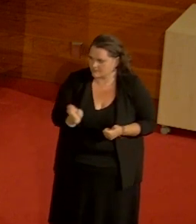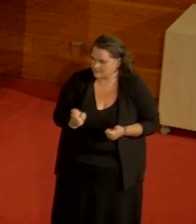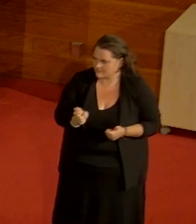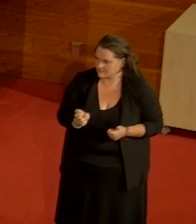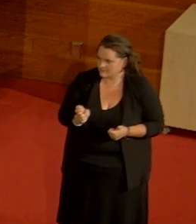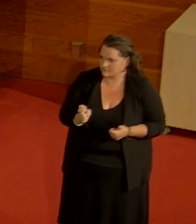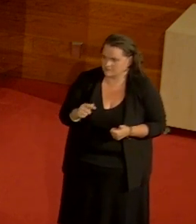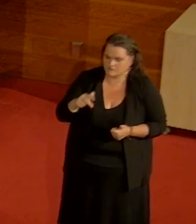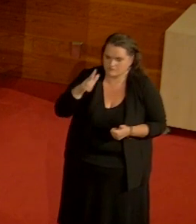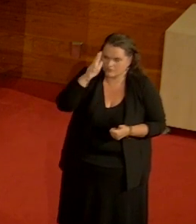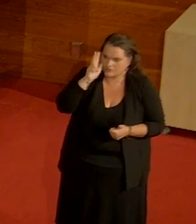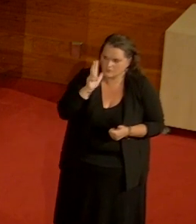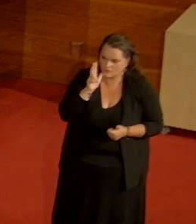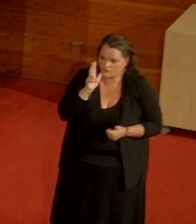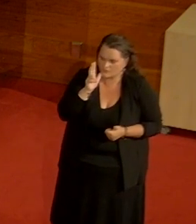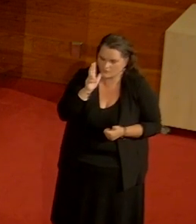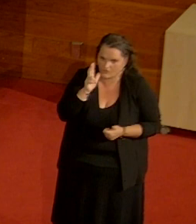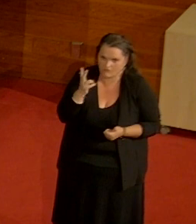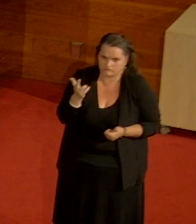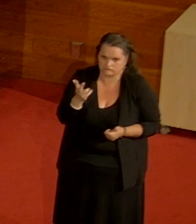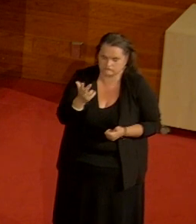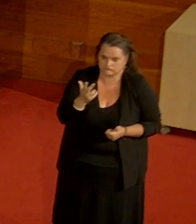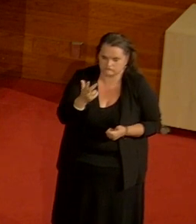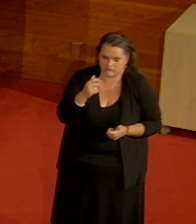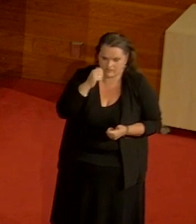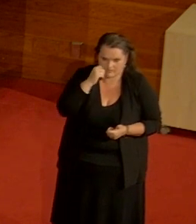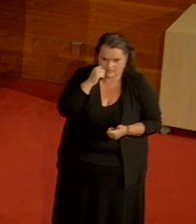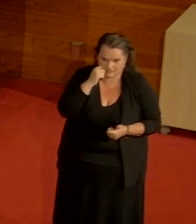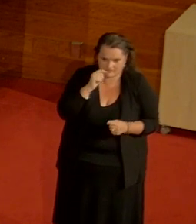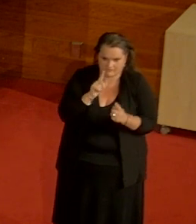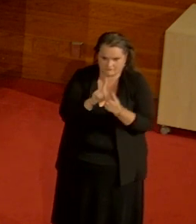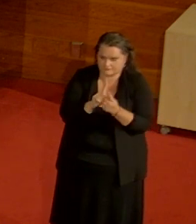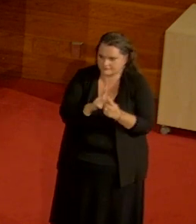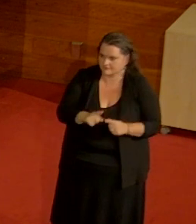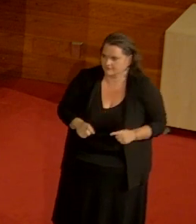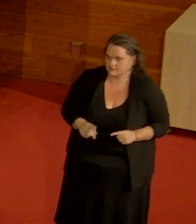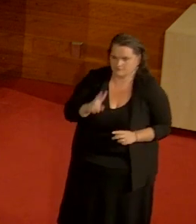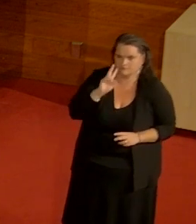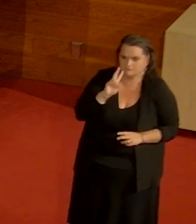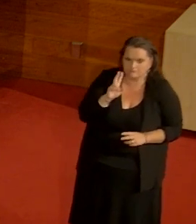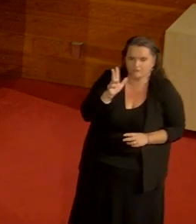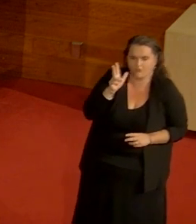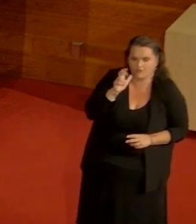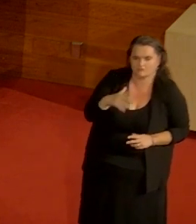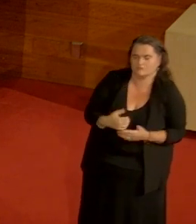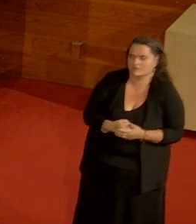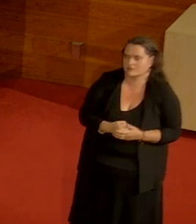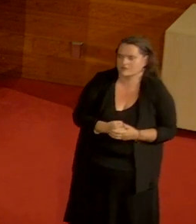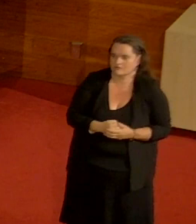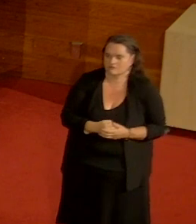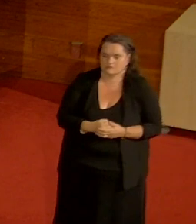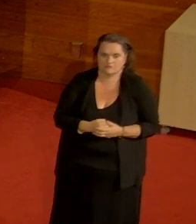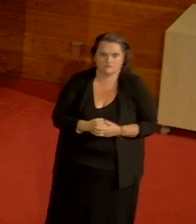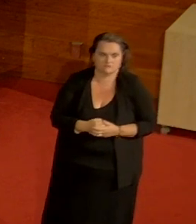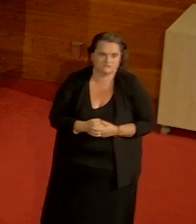lujazo tenerte así de cerca viéndote y oyéndote eh el comentario pregunta